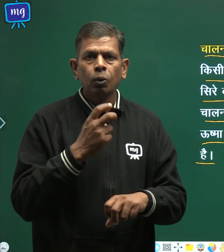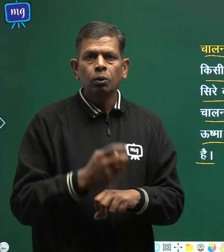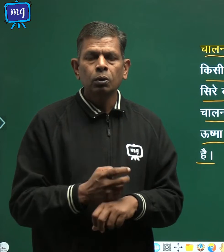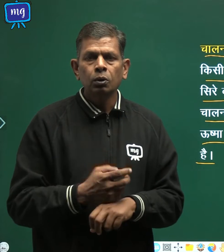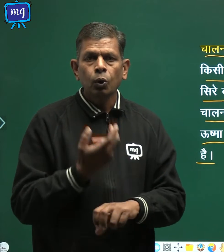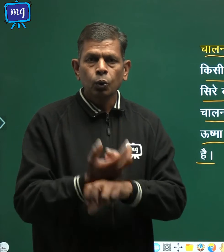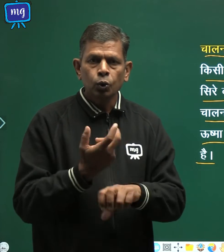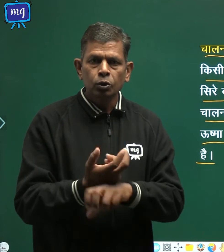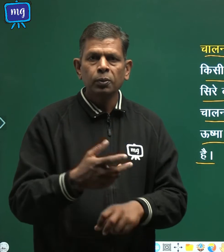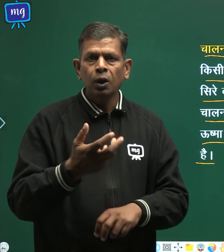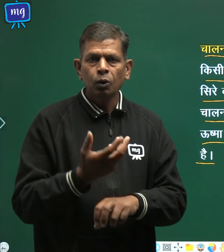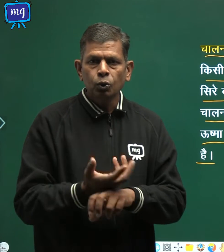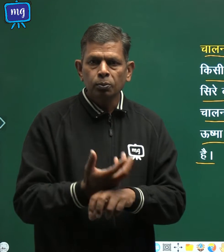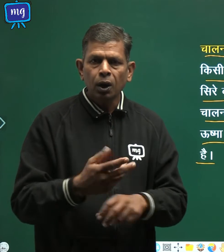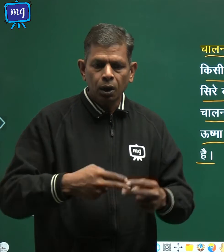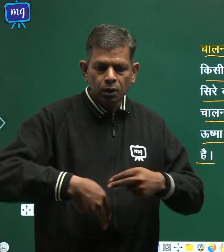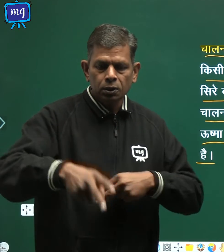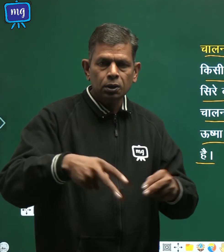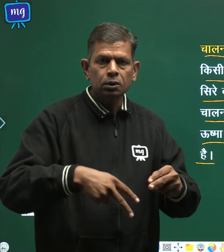का स्थानांतरण